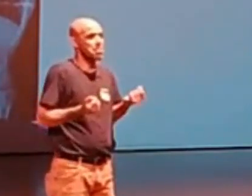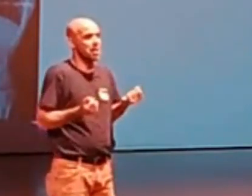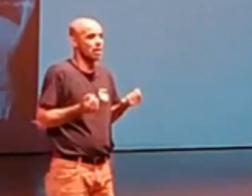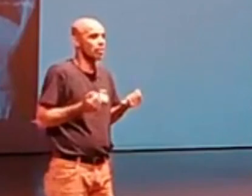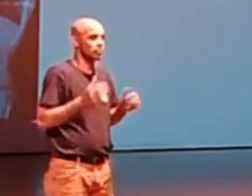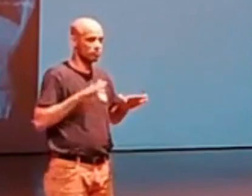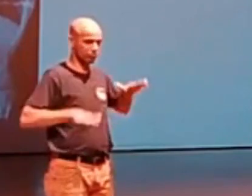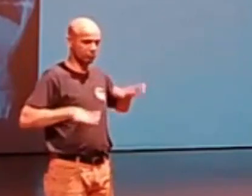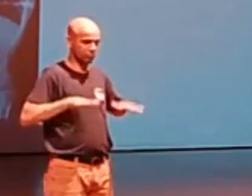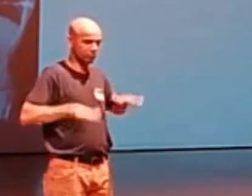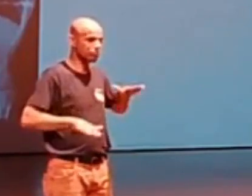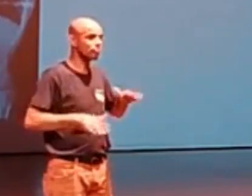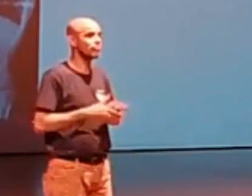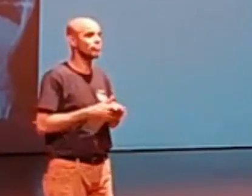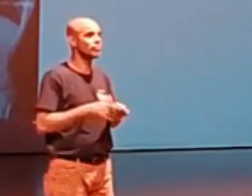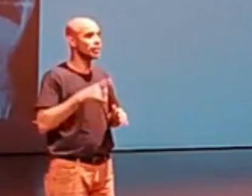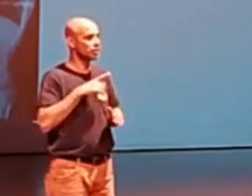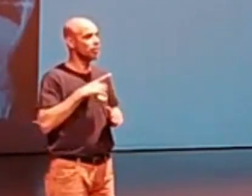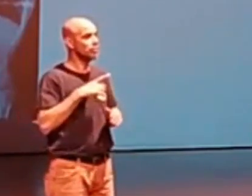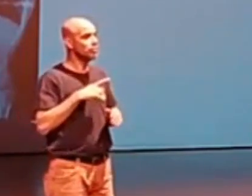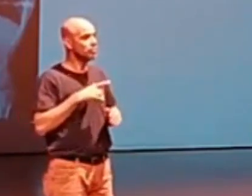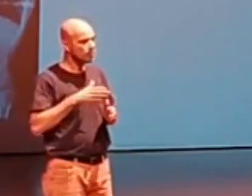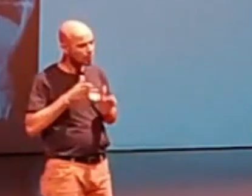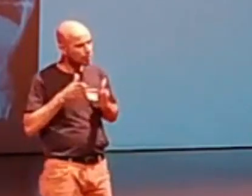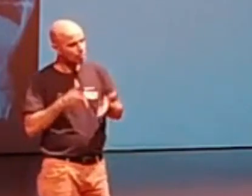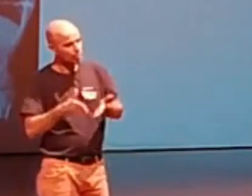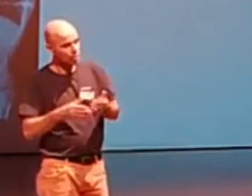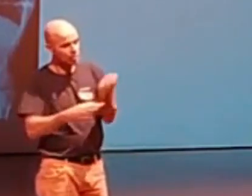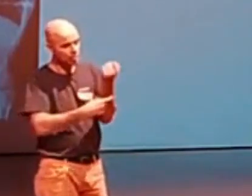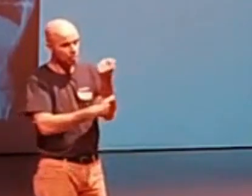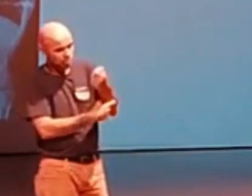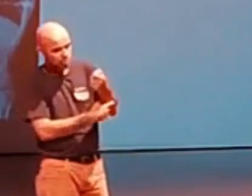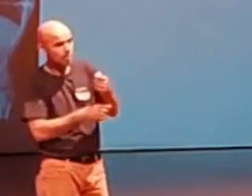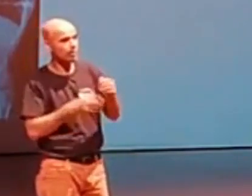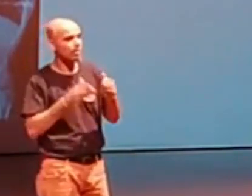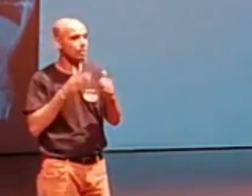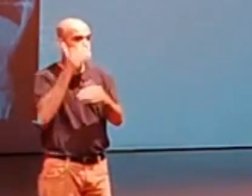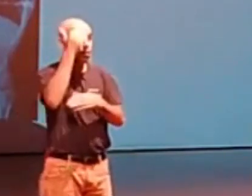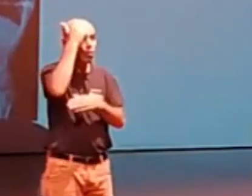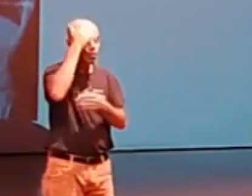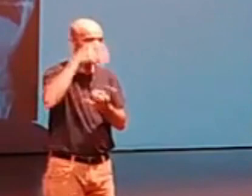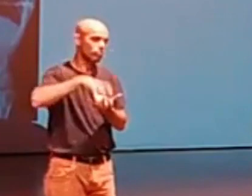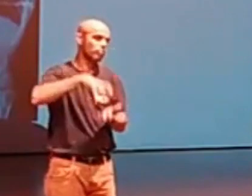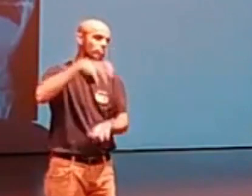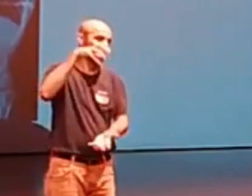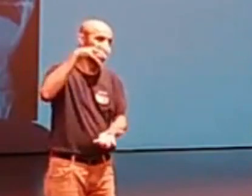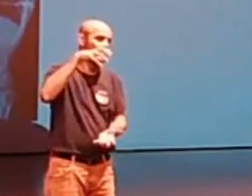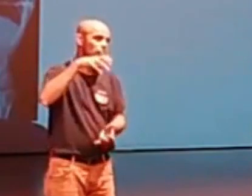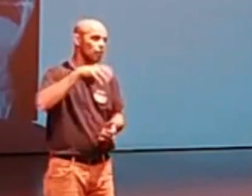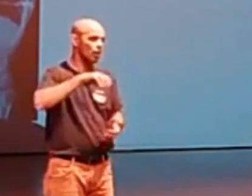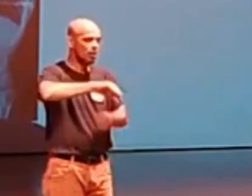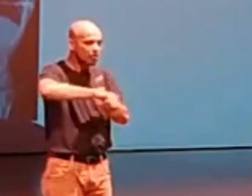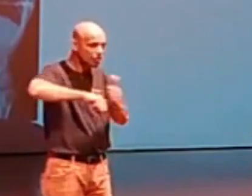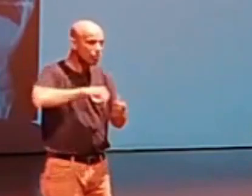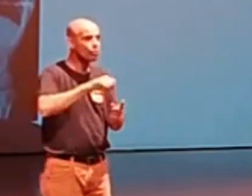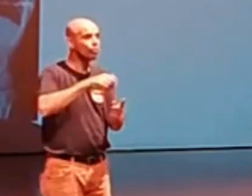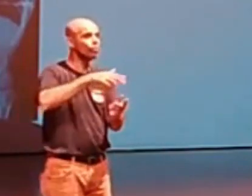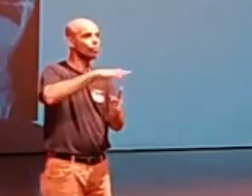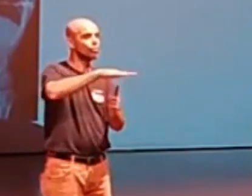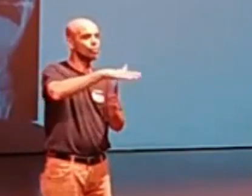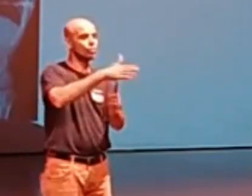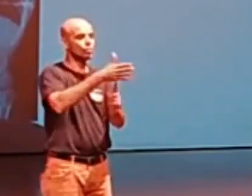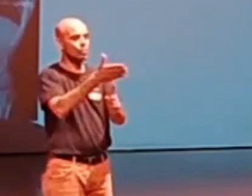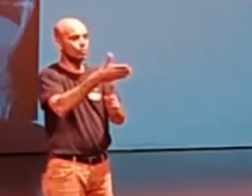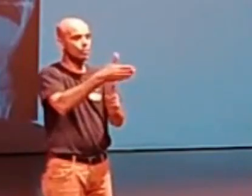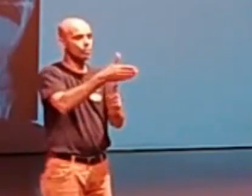outro. Existe um outro que é mais comum em idoso, com as outras deformidades, que é o desequilíbrio sagital, que muda o nosso eixo de gravidade.